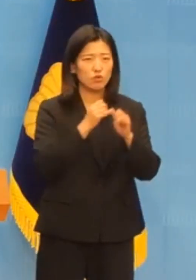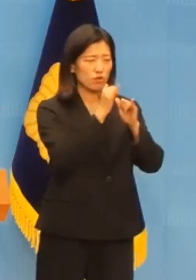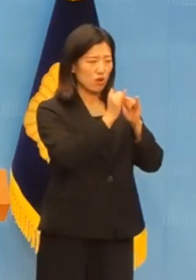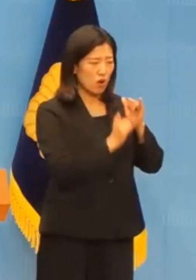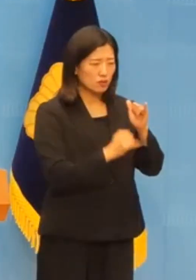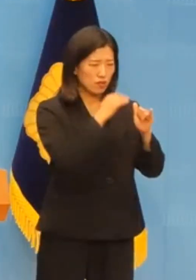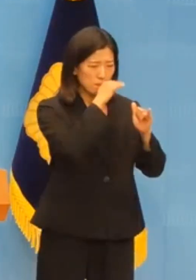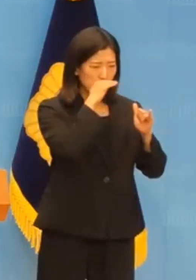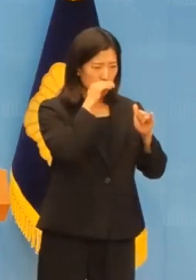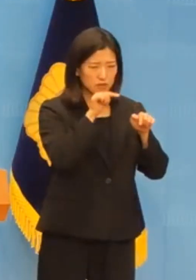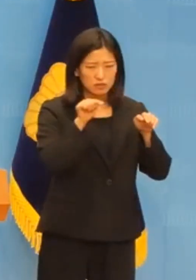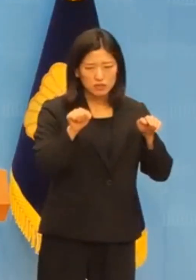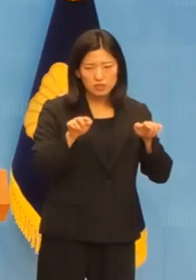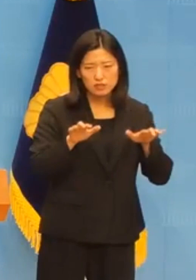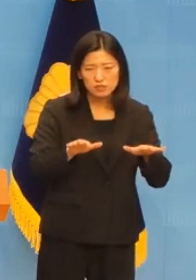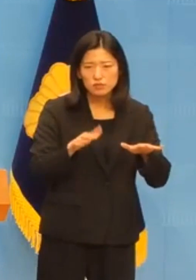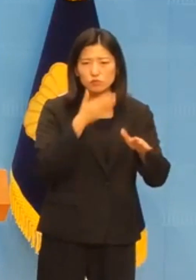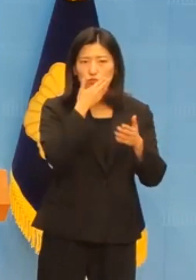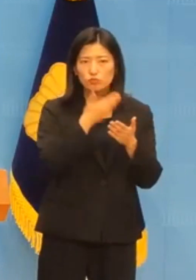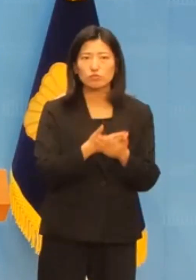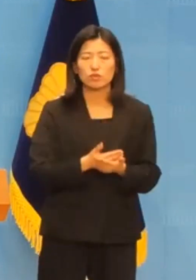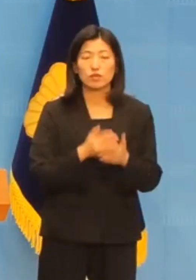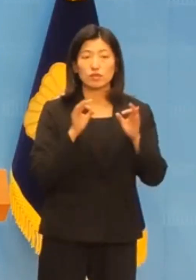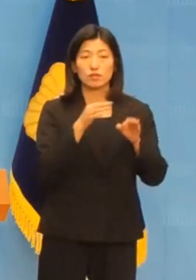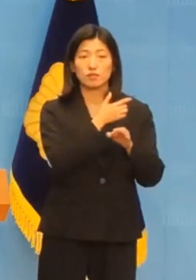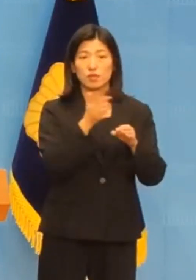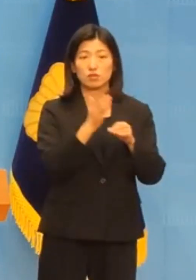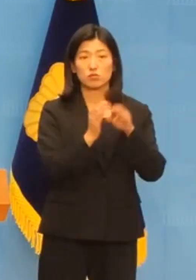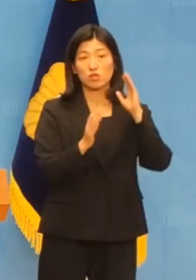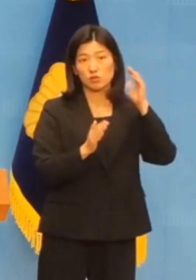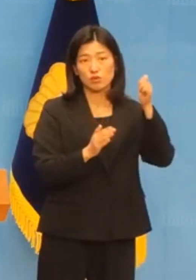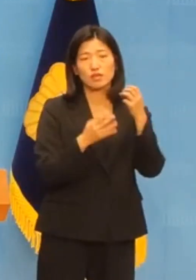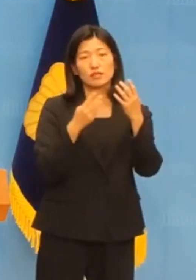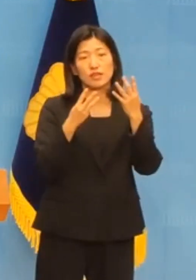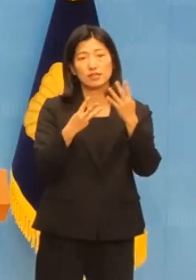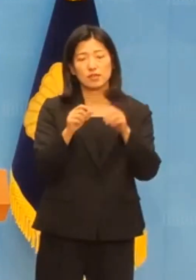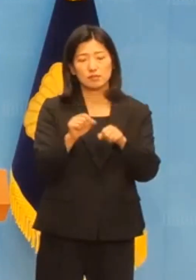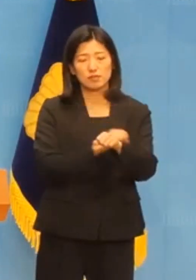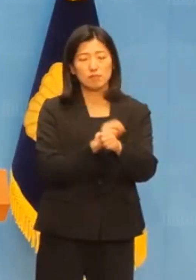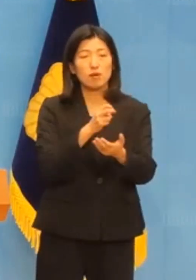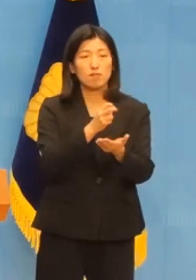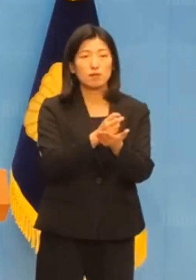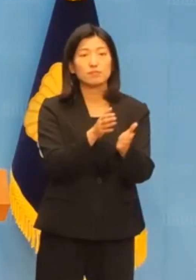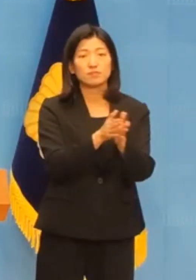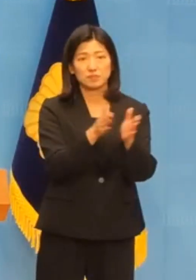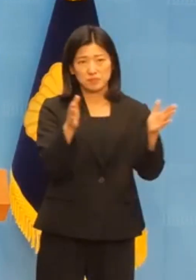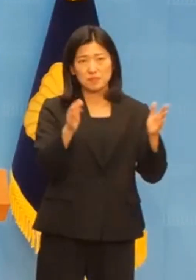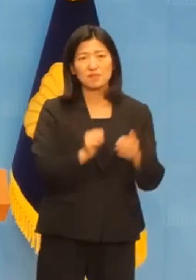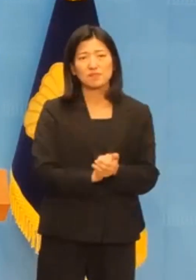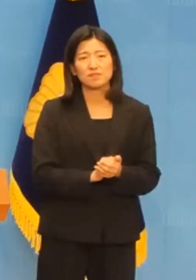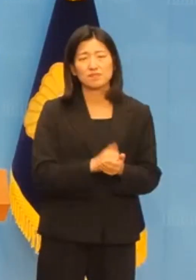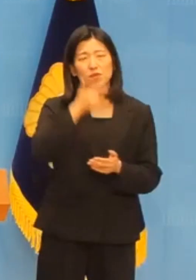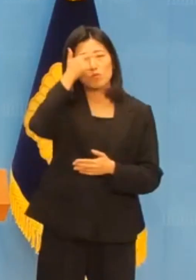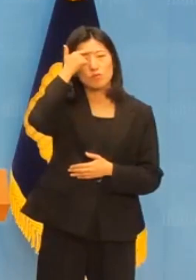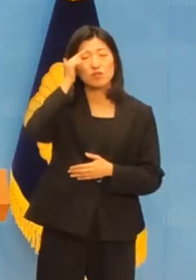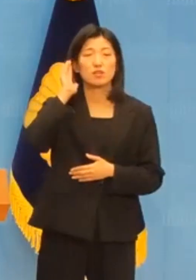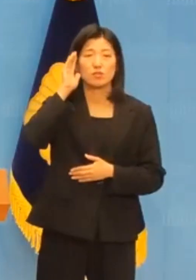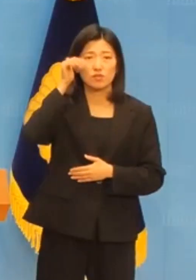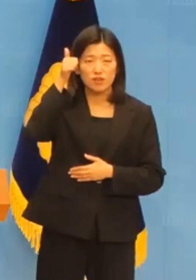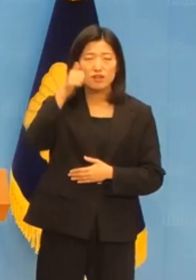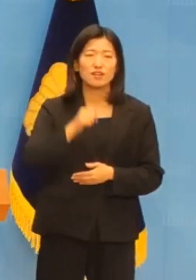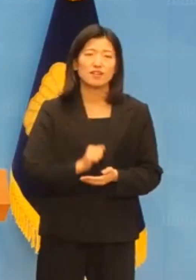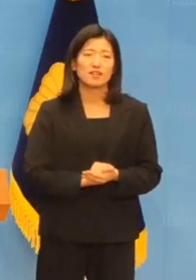있습니다. 김대중 정부의 4.3 특별법 제정, 노무현 정부의 대통령